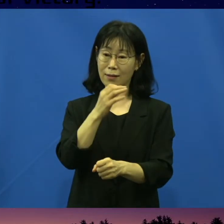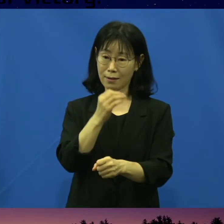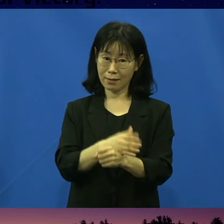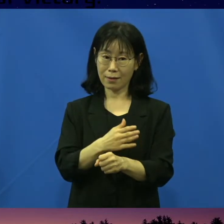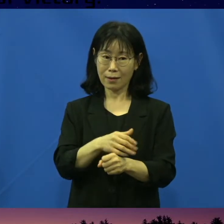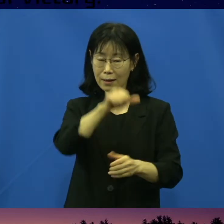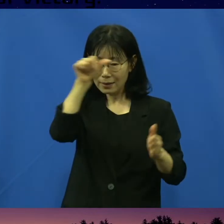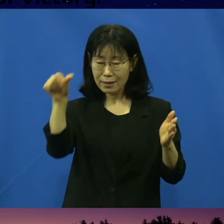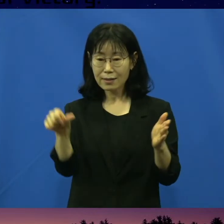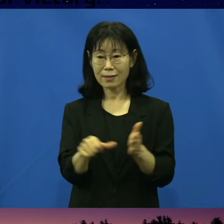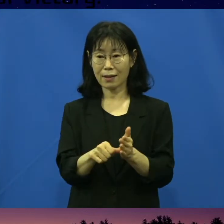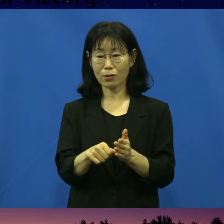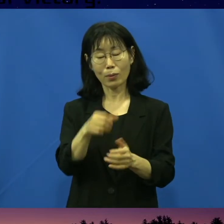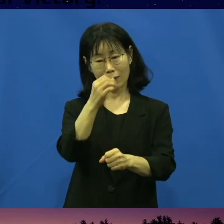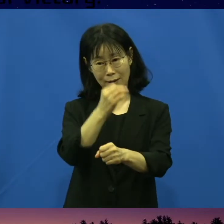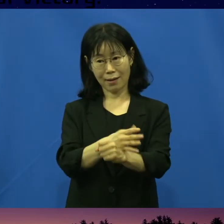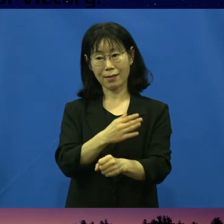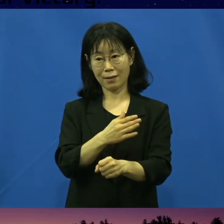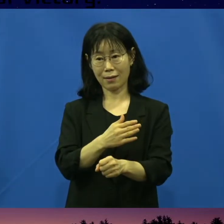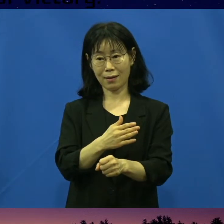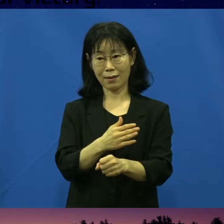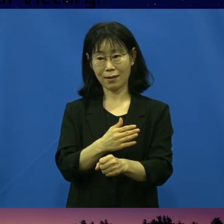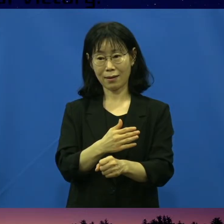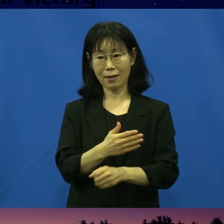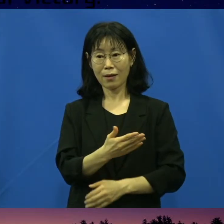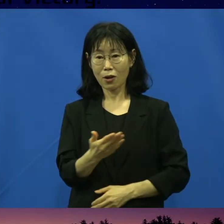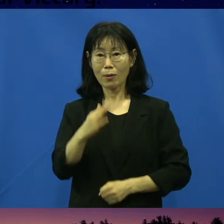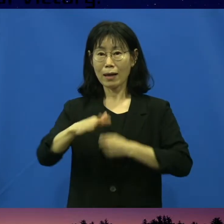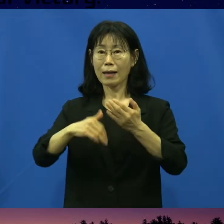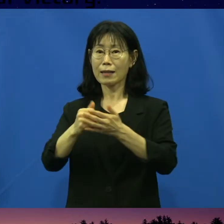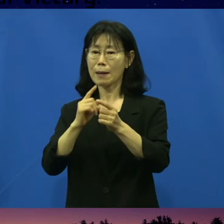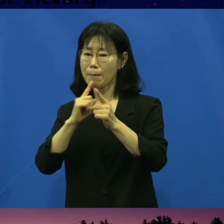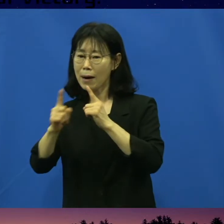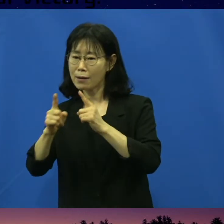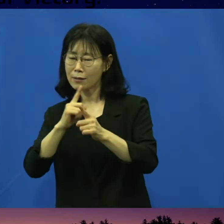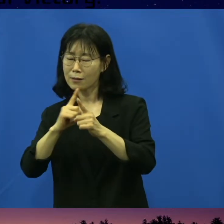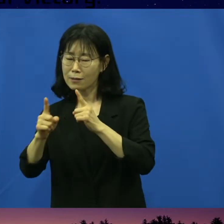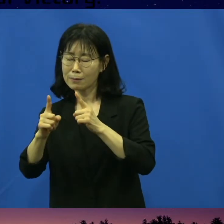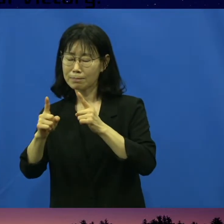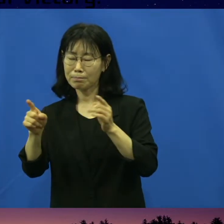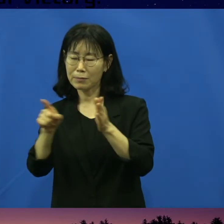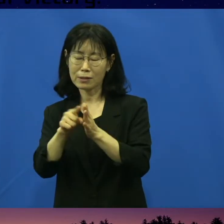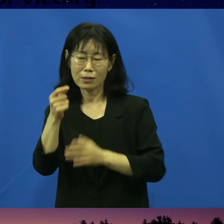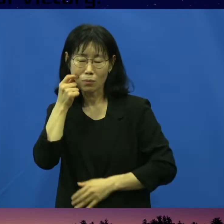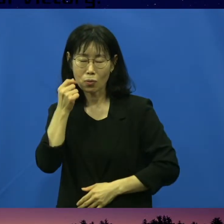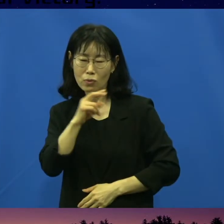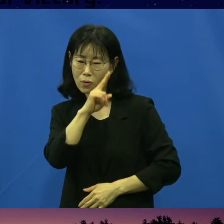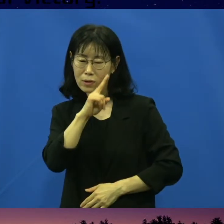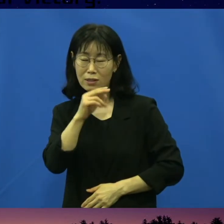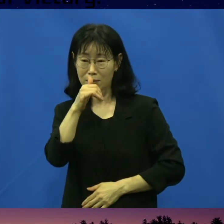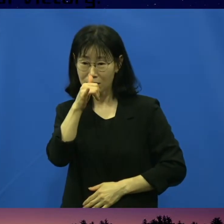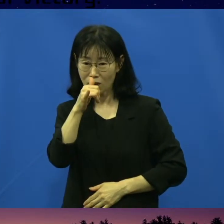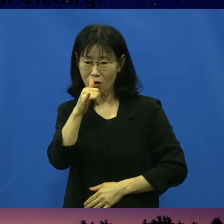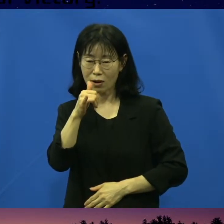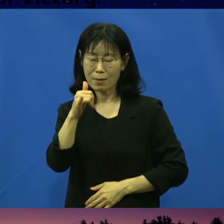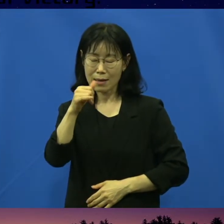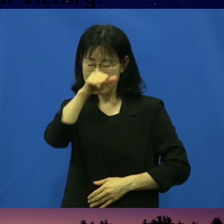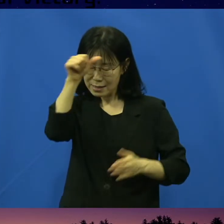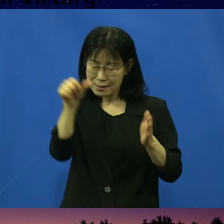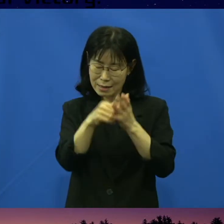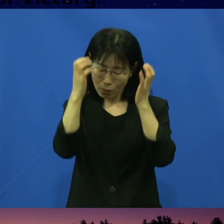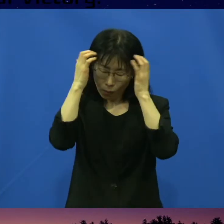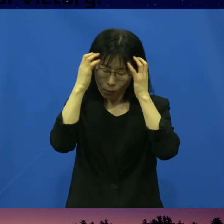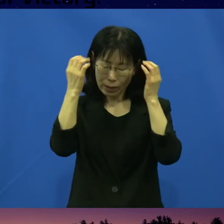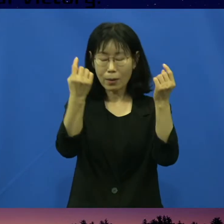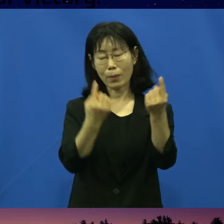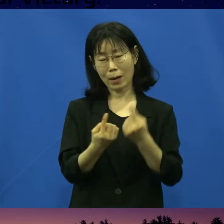복잡해지는 이유는 하나님의 말씀대로 안 하니까. 그 이스라엘 백성들이 성막을 질던